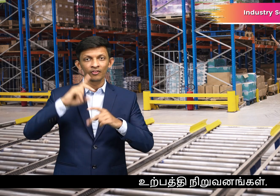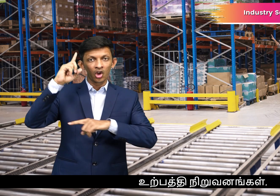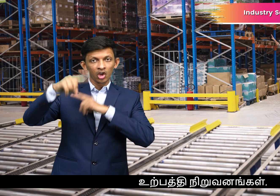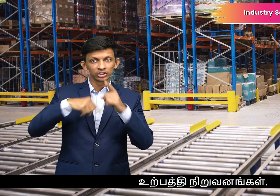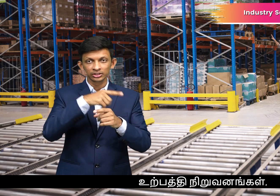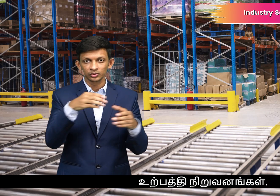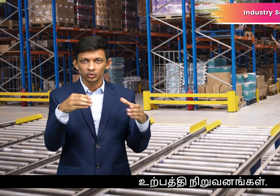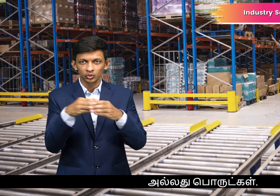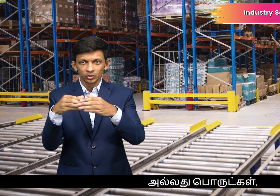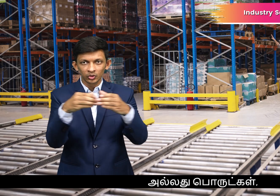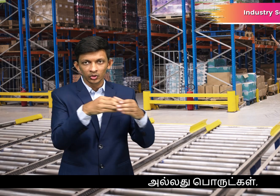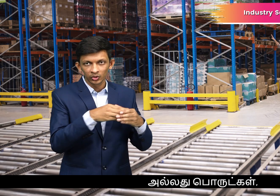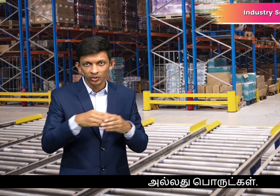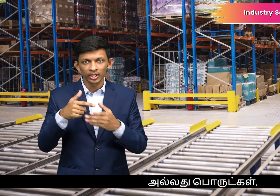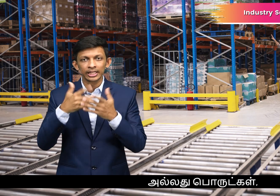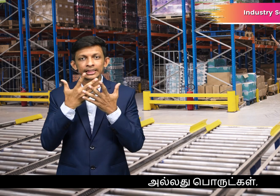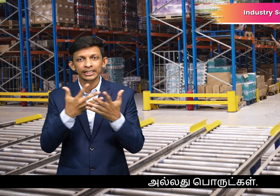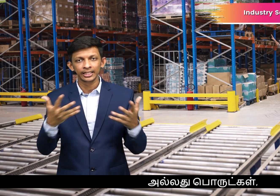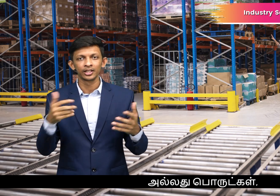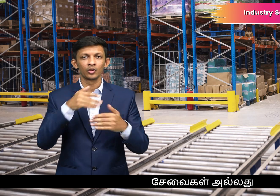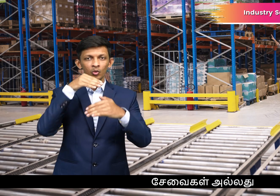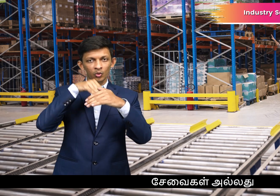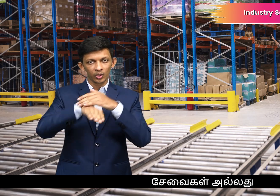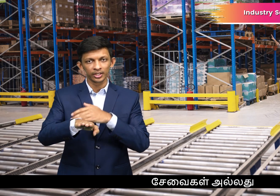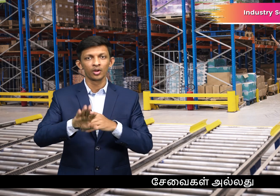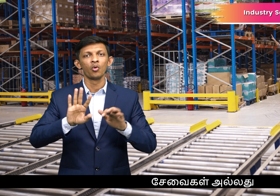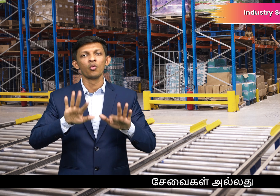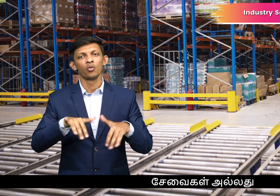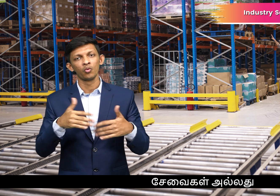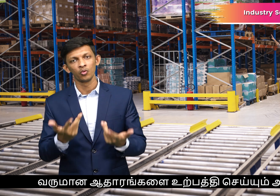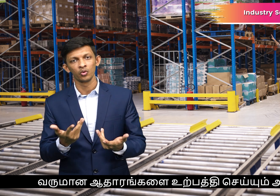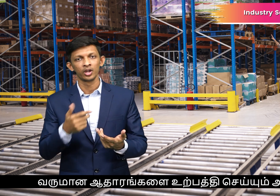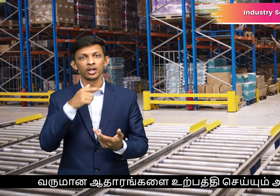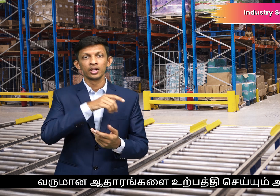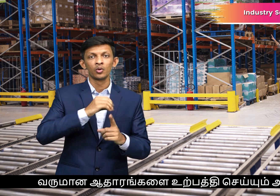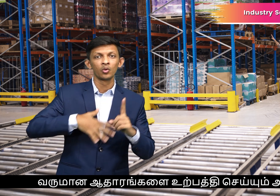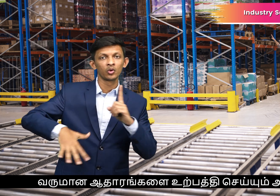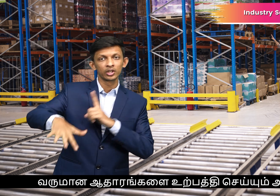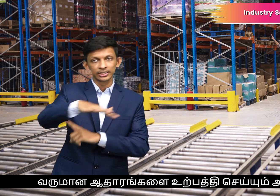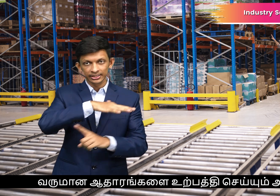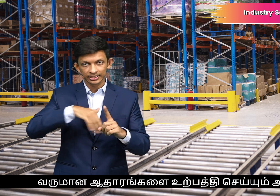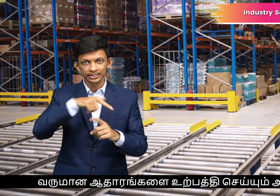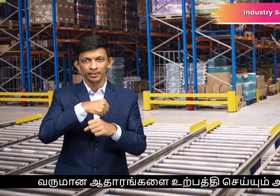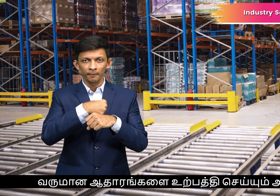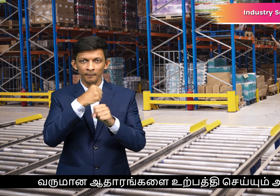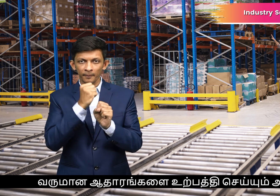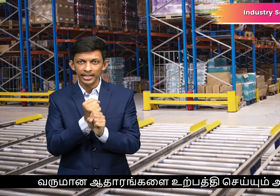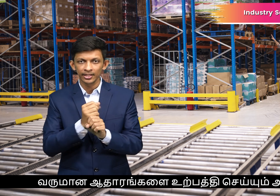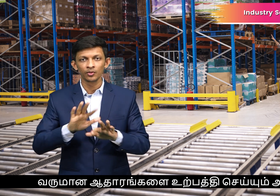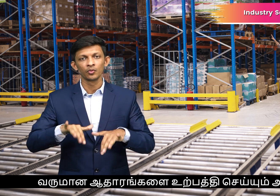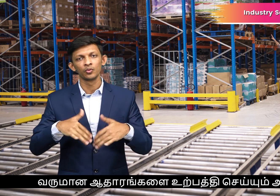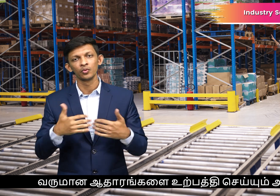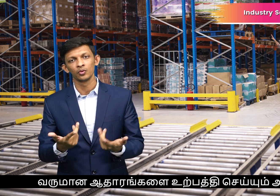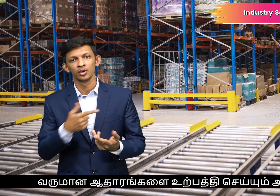உற்பத்தி நிறுவனங்கள் அல்லது பொருட்கள், சேவைகள் அல்லது வருமான ஆதாரங்களை உற்பத்தி